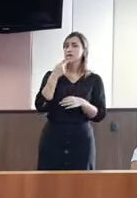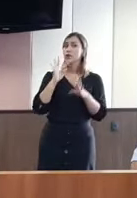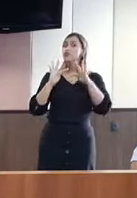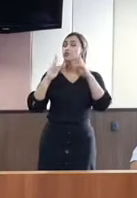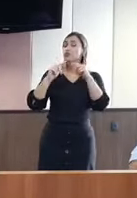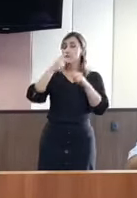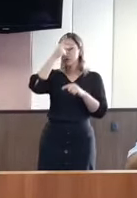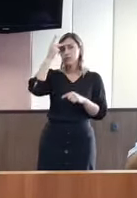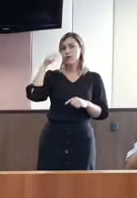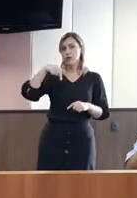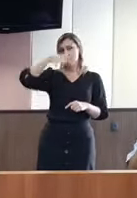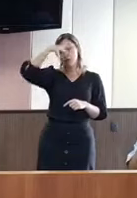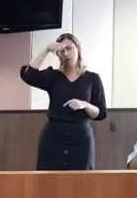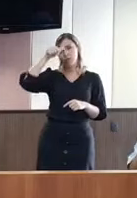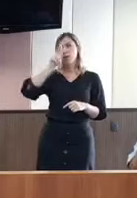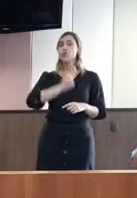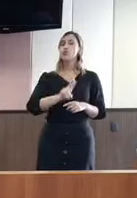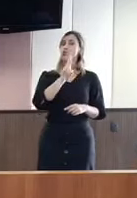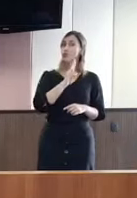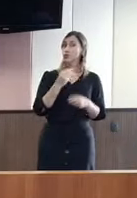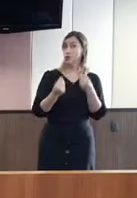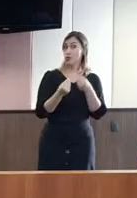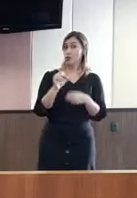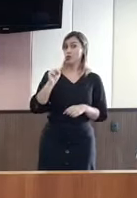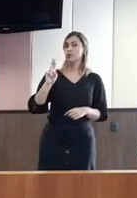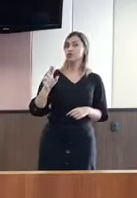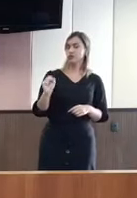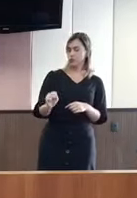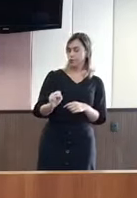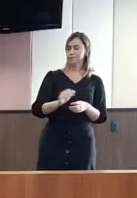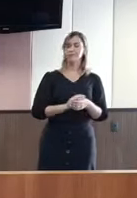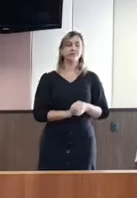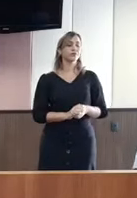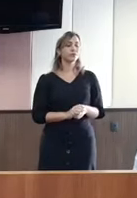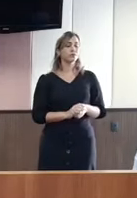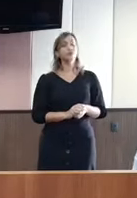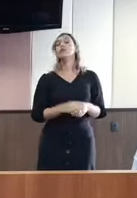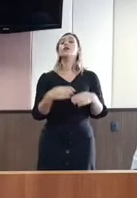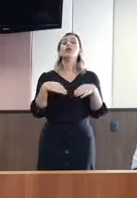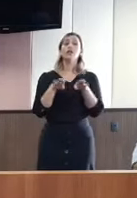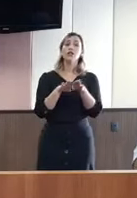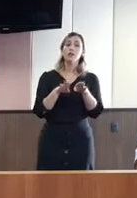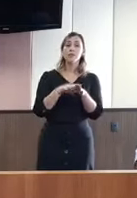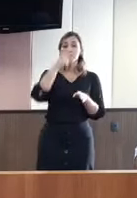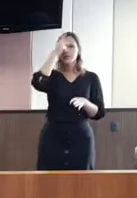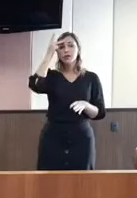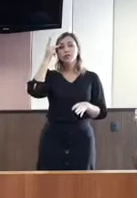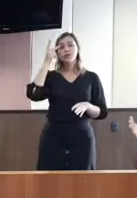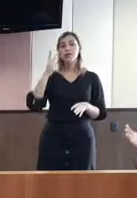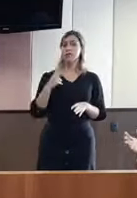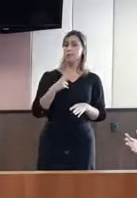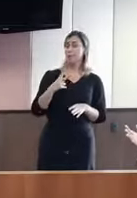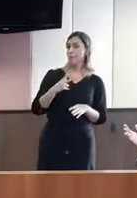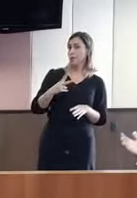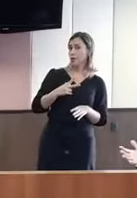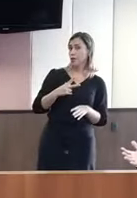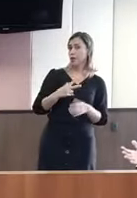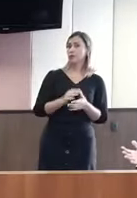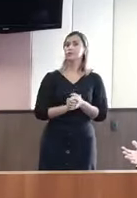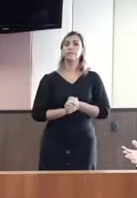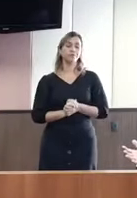Grosso. Isso são as pessoas que usam o serviço SUS, o serviço público, estadual, municipal e federal. E nós temos um público também que utiliza a